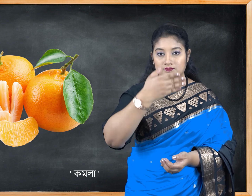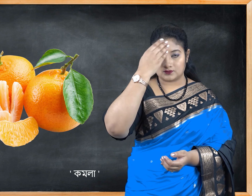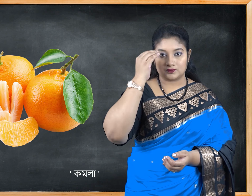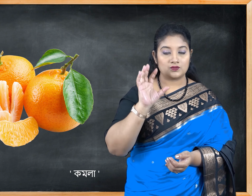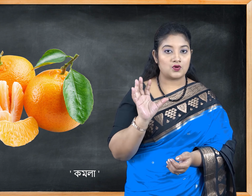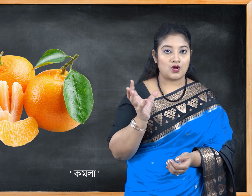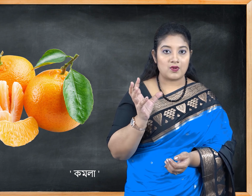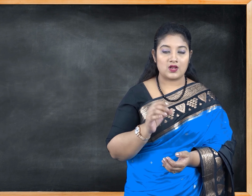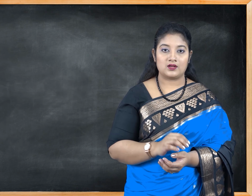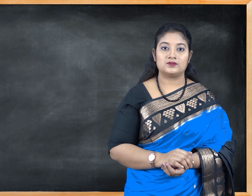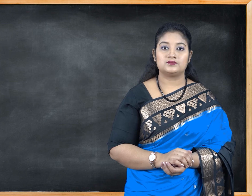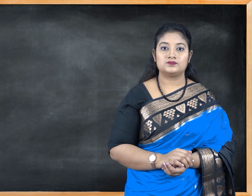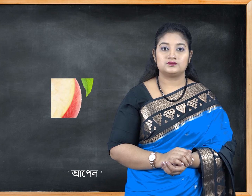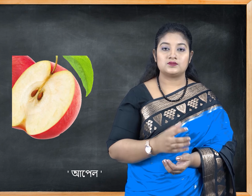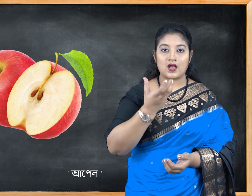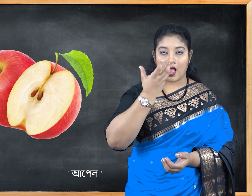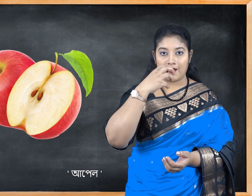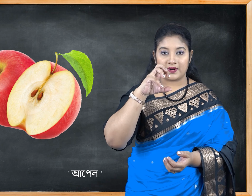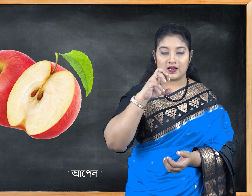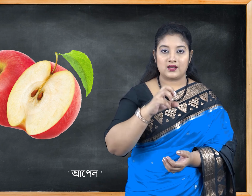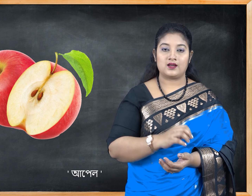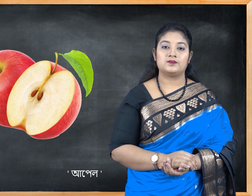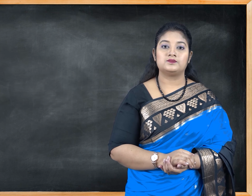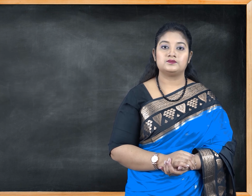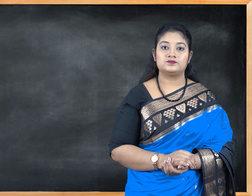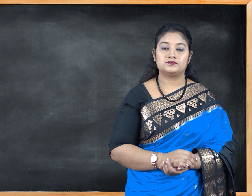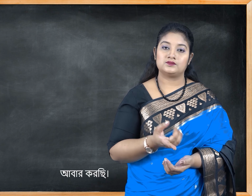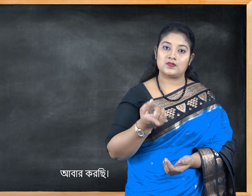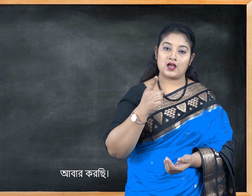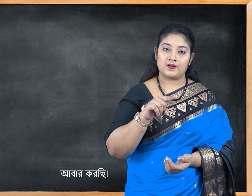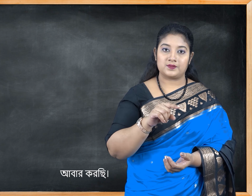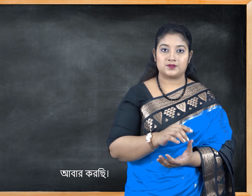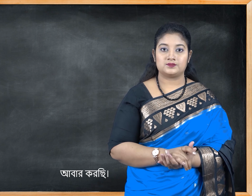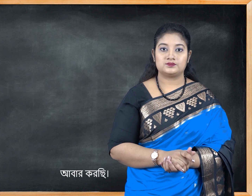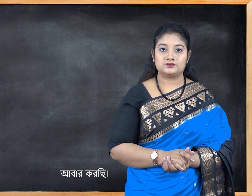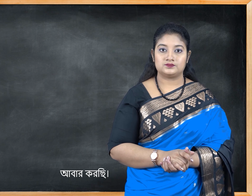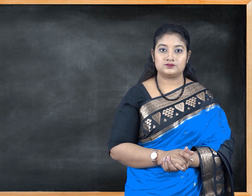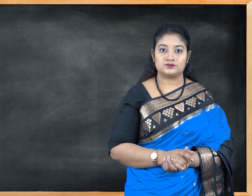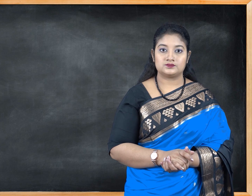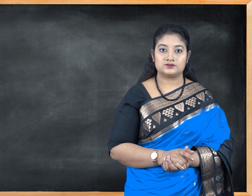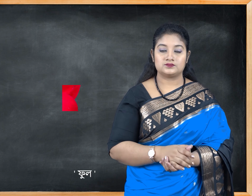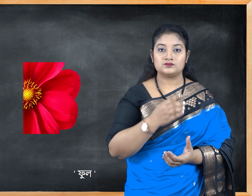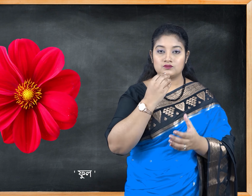কমলা, আপেল। আবার করছি, ফুল,